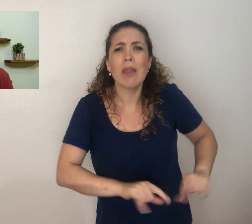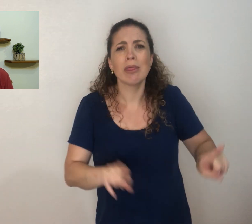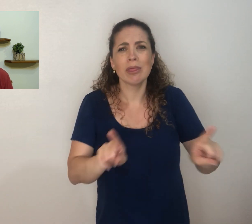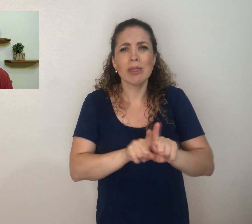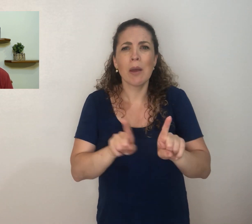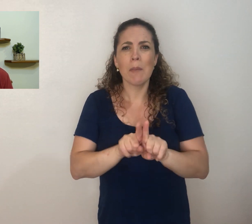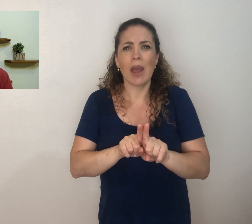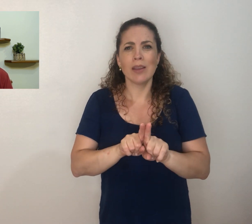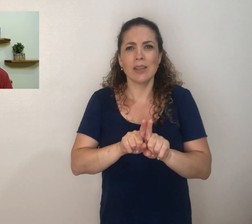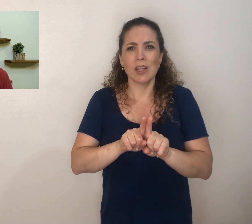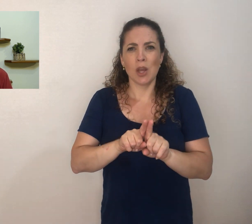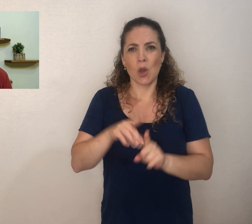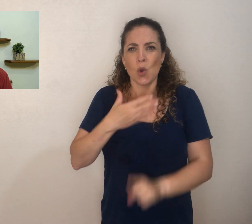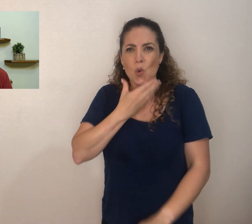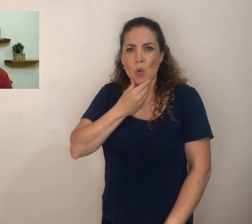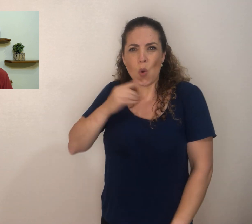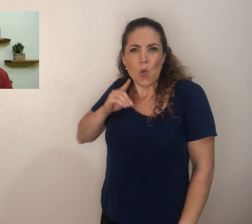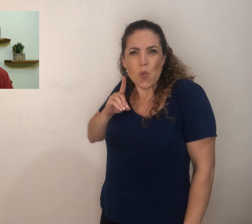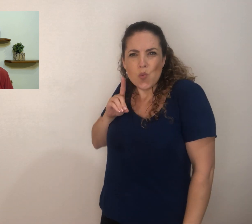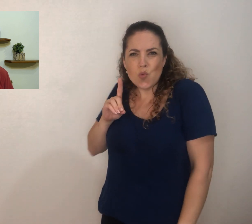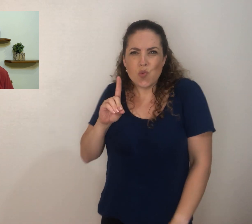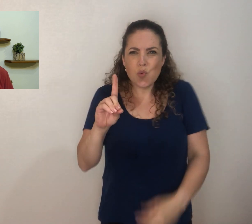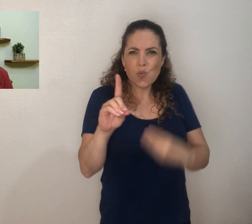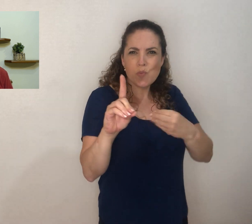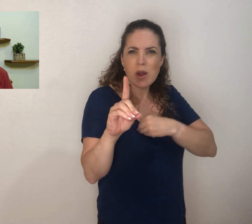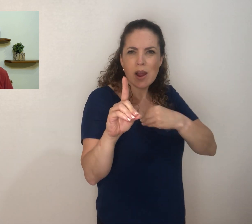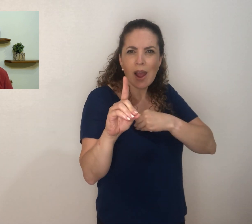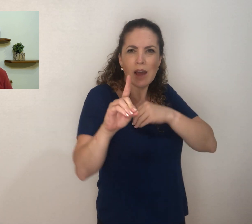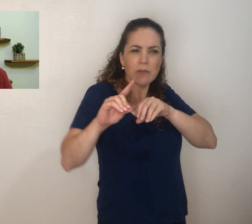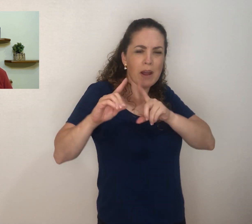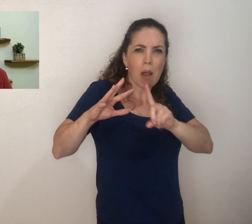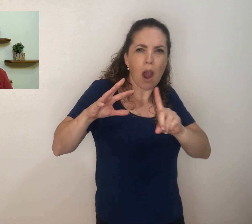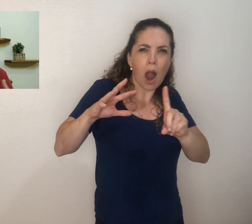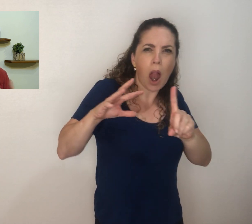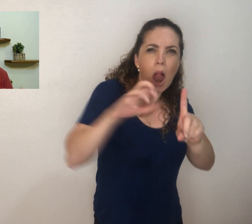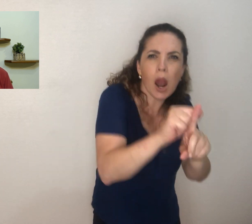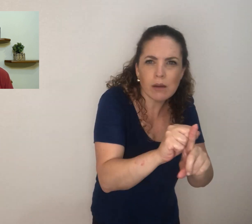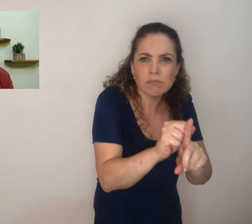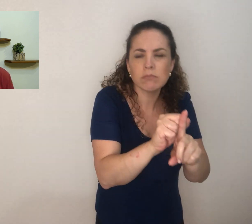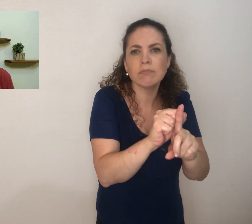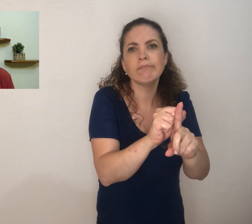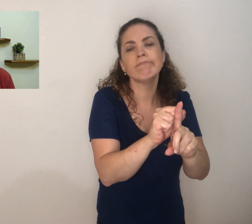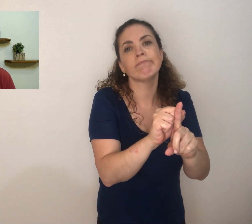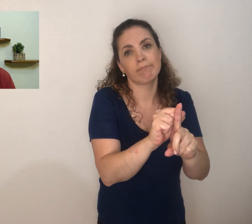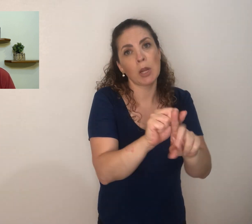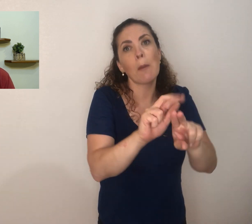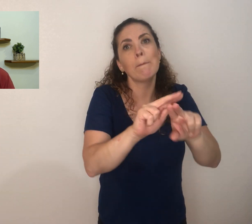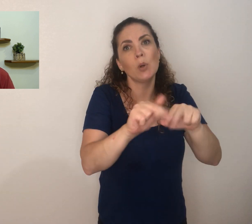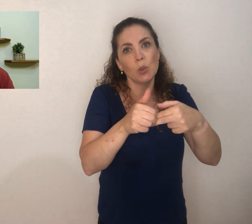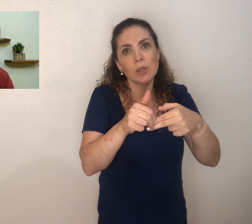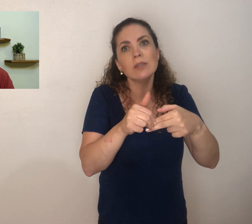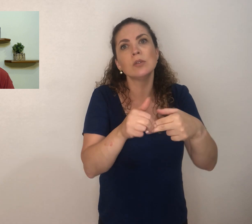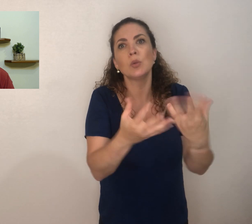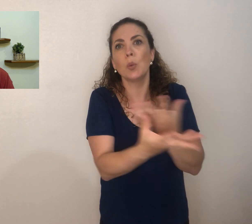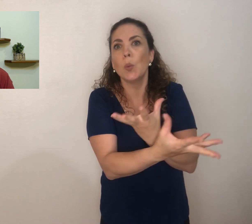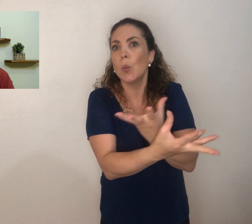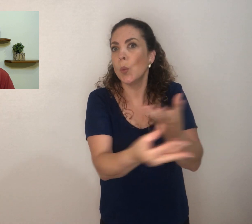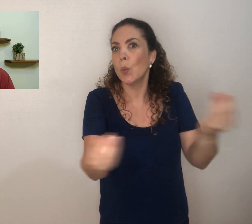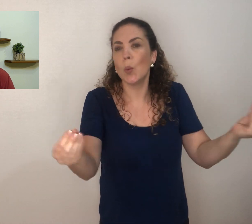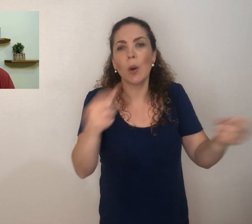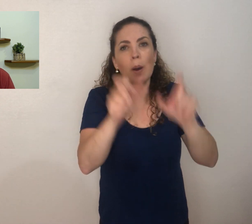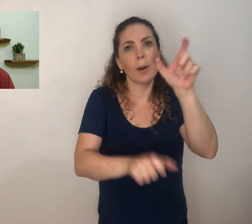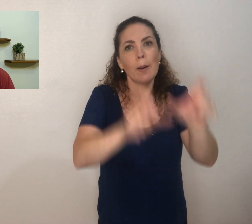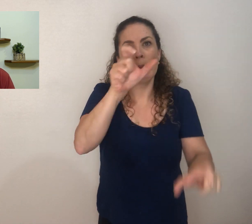Jesus anunciou já no princípio das dores, e isto ainda se agravará ainda mais quando o anticristo